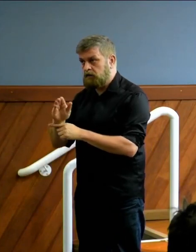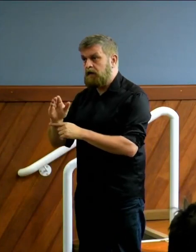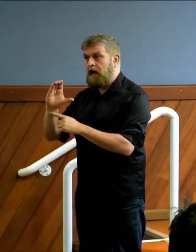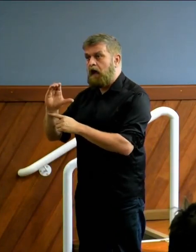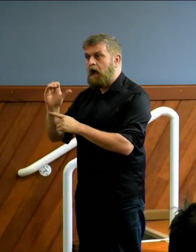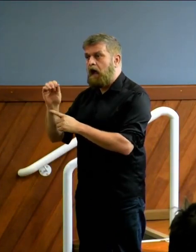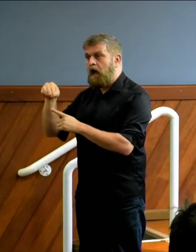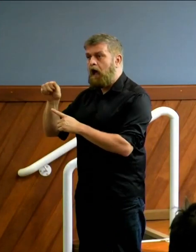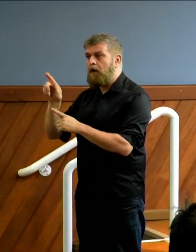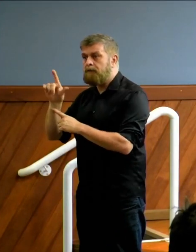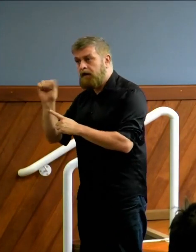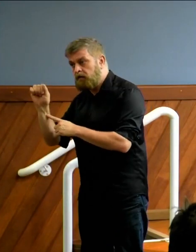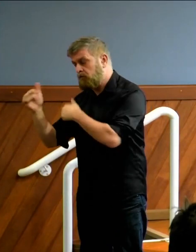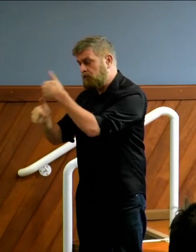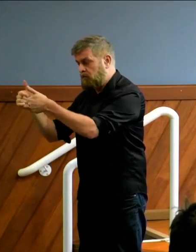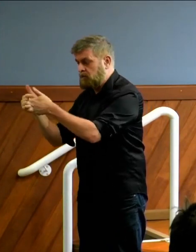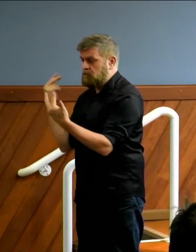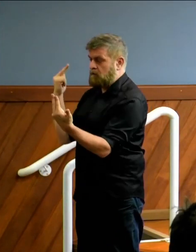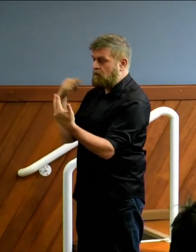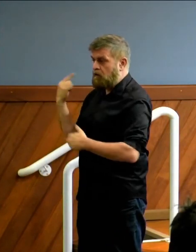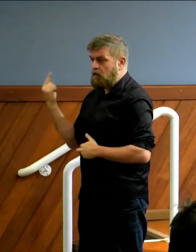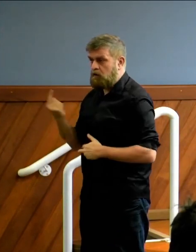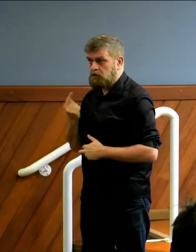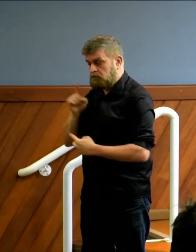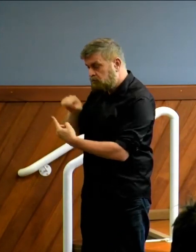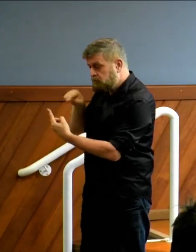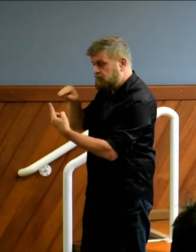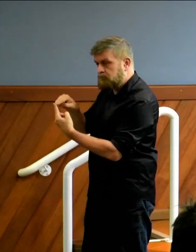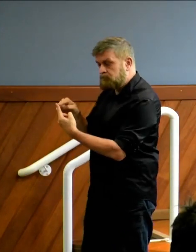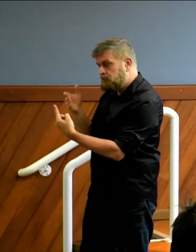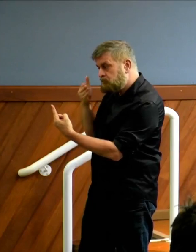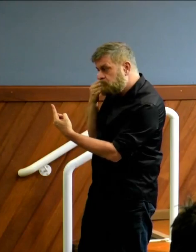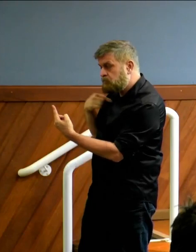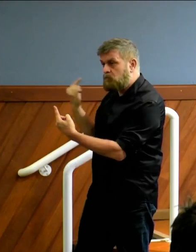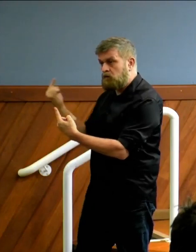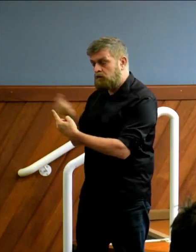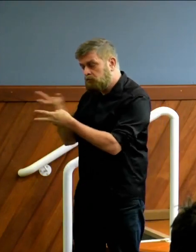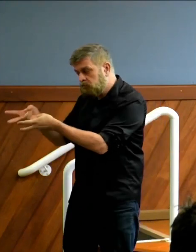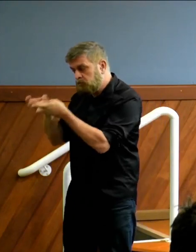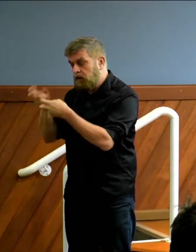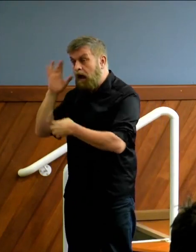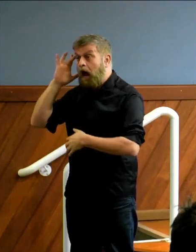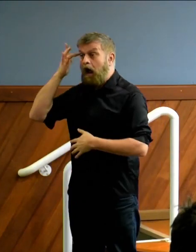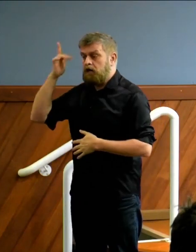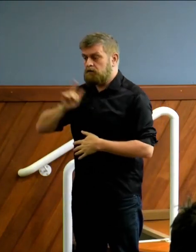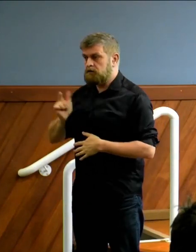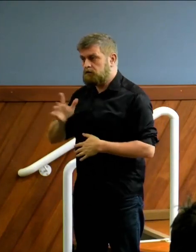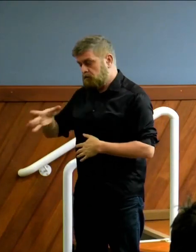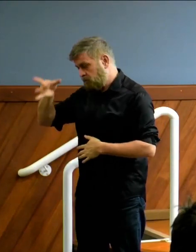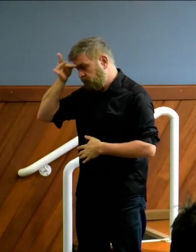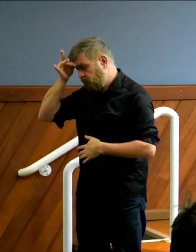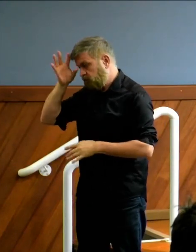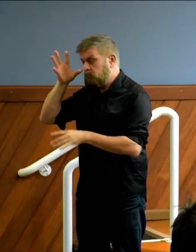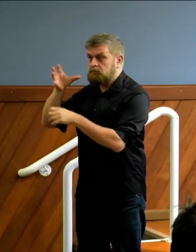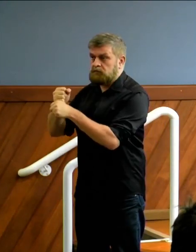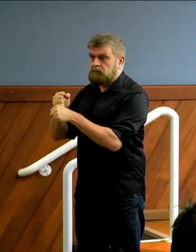Então, nós optamos por essa dimensão, até porque, se a gente for observar os nossos conjuntos, a gente acha que a gente tem uma compreensão completa sobre